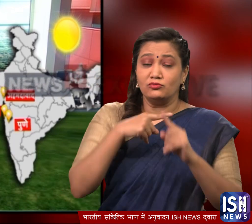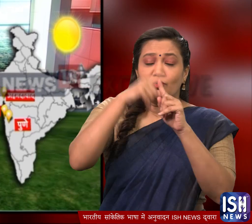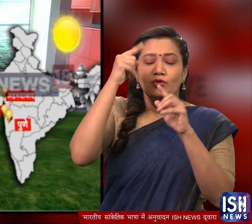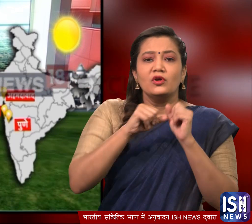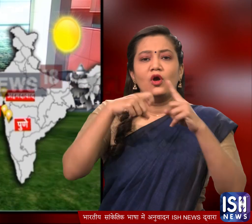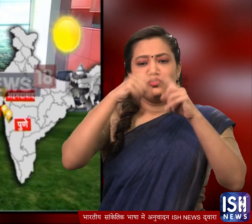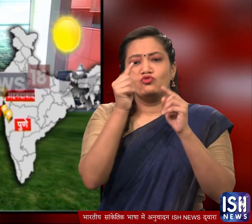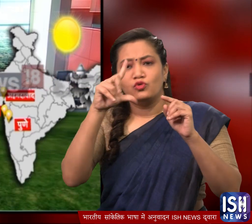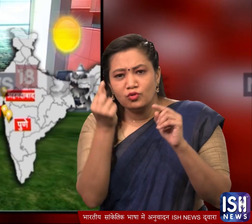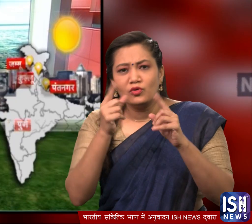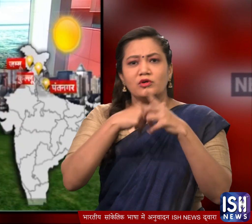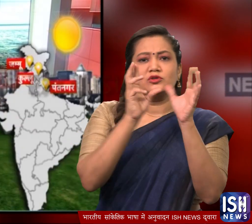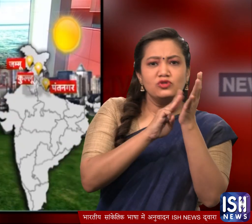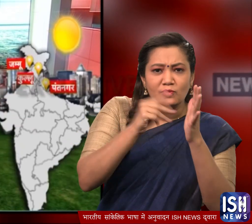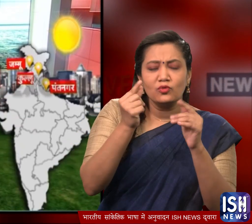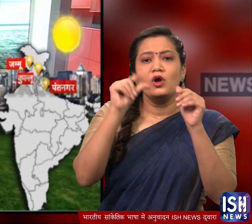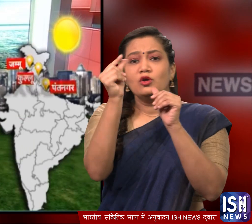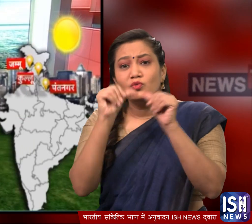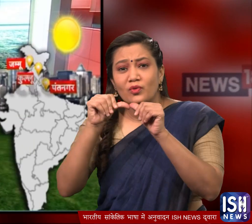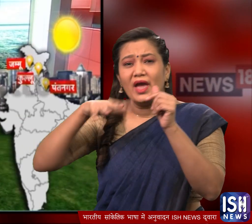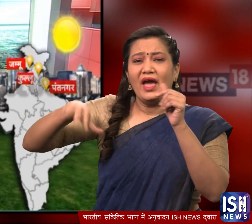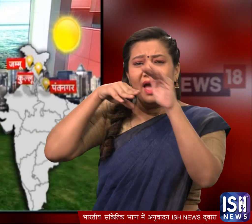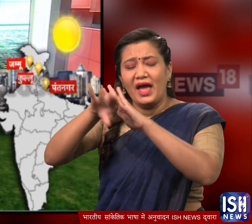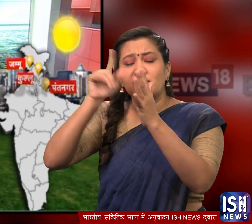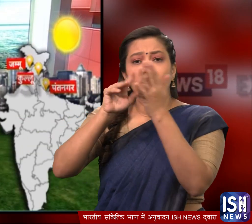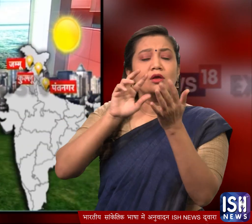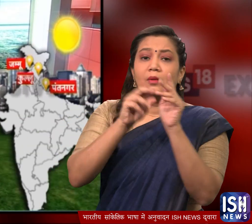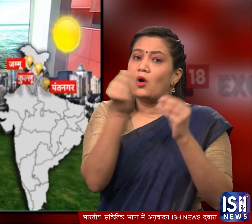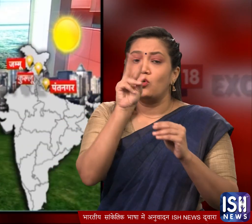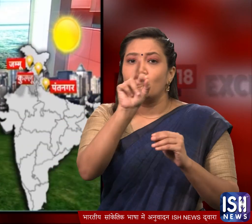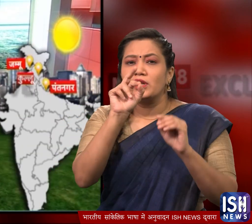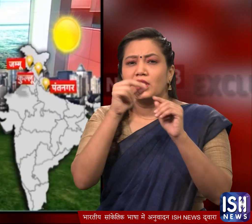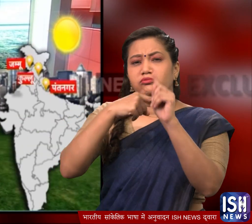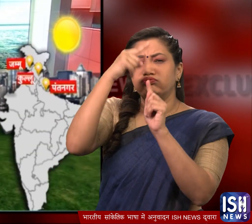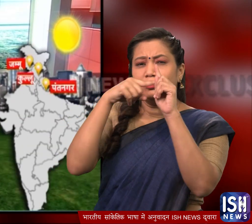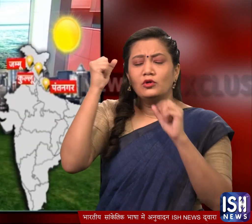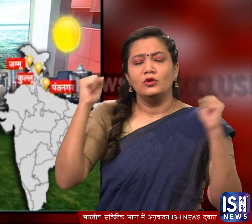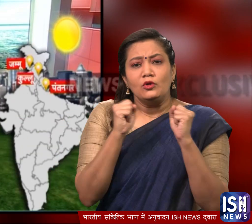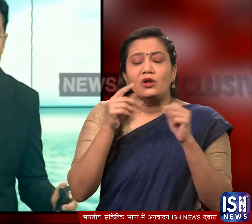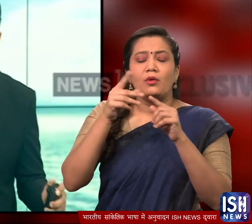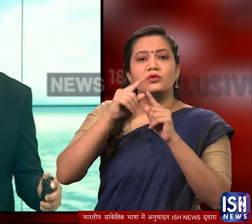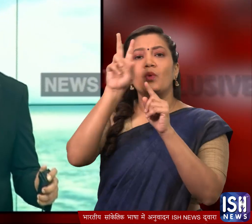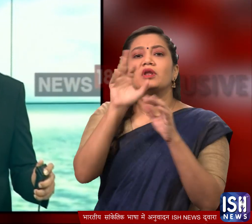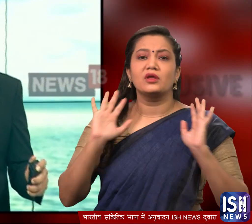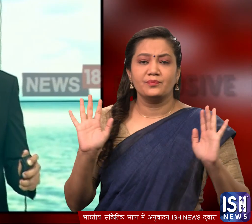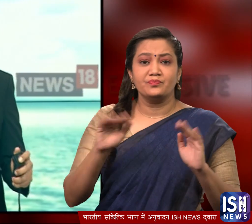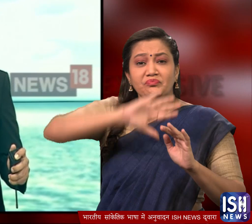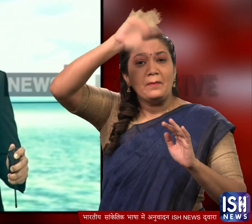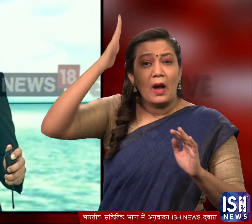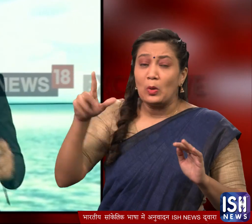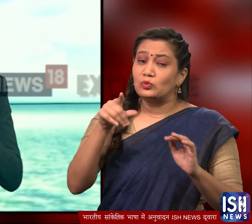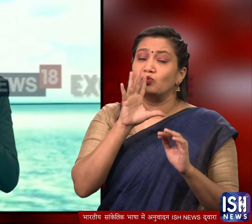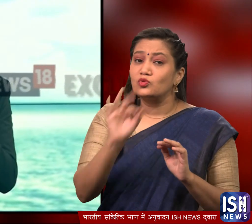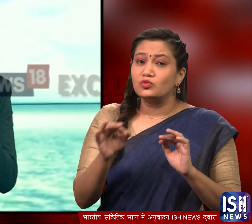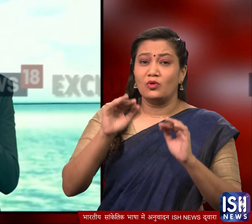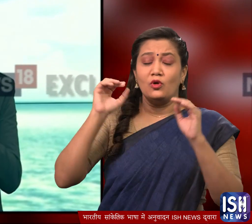गया। कुल्लू, जम्मू और उत्तराखंड के पंतनगर में भी पारा 20 डिग्री के पार है। पहाड़ के लिए इतनी गर्मी